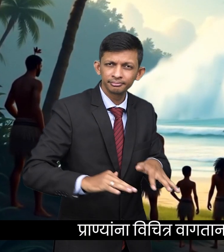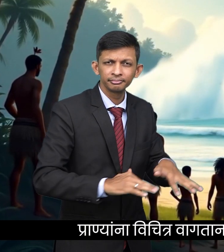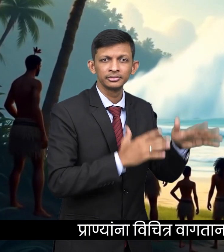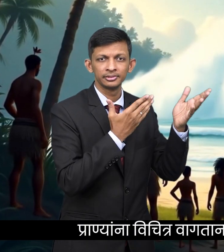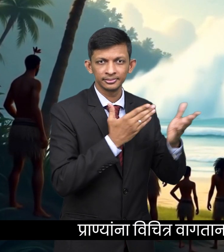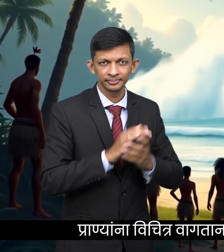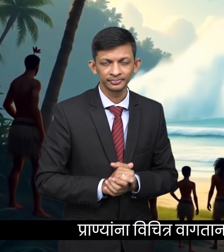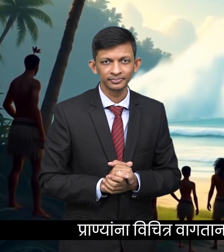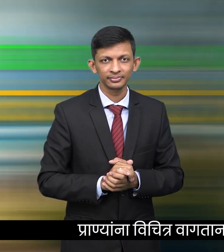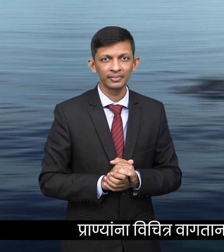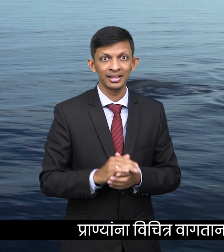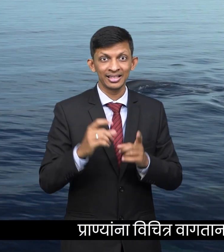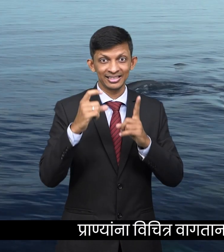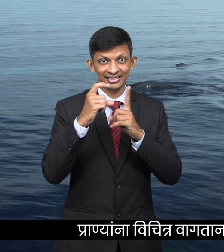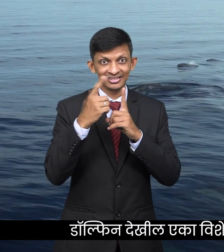गेले.